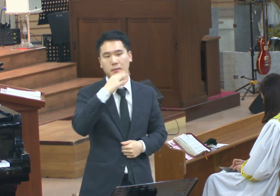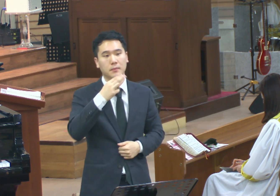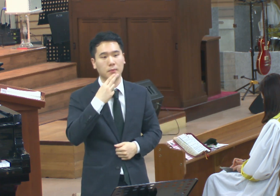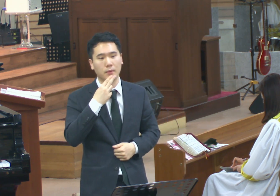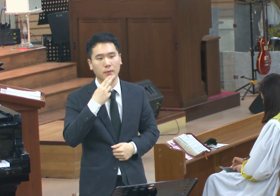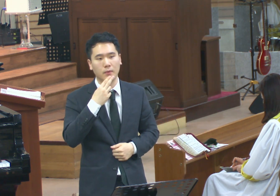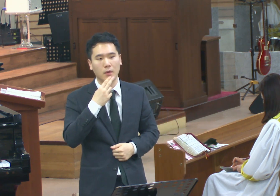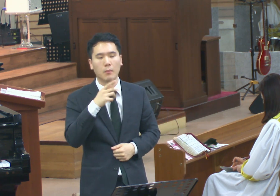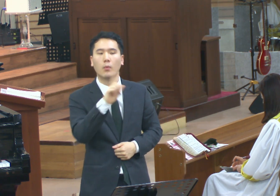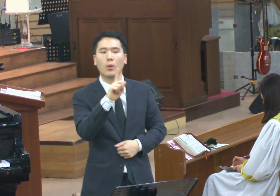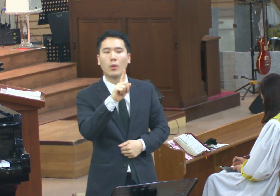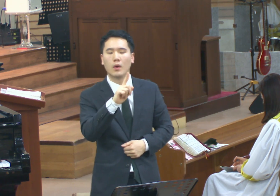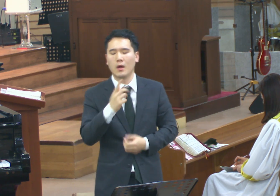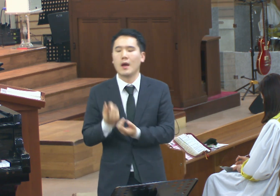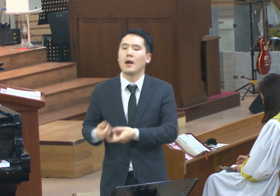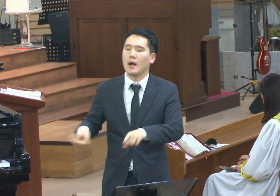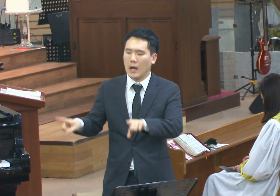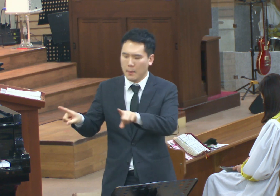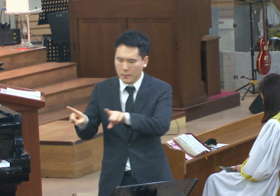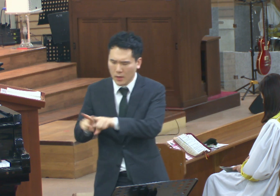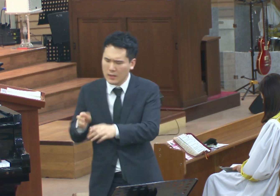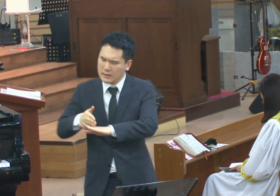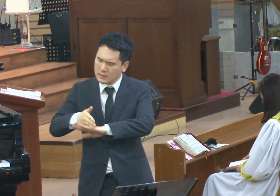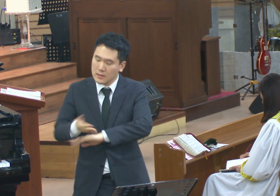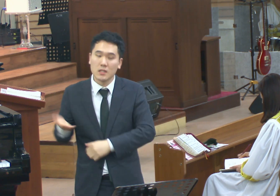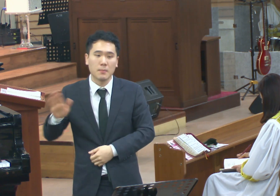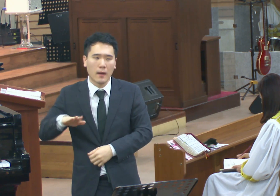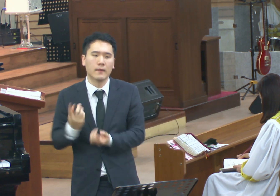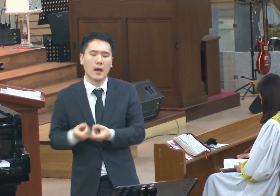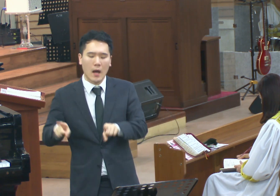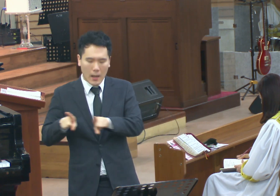함께 가려고 하고 쉼을 누리면서